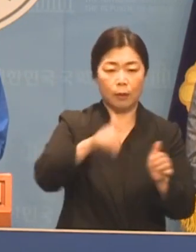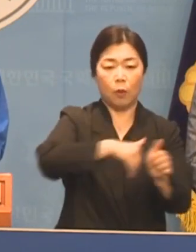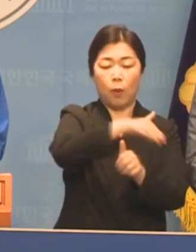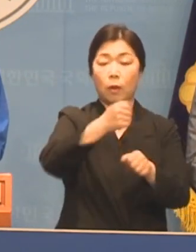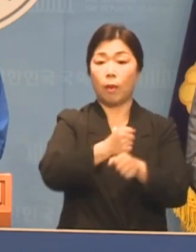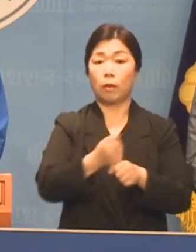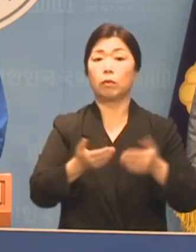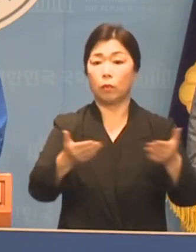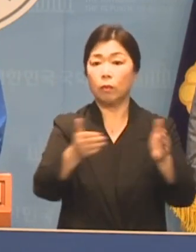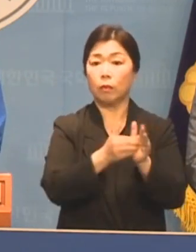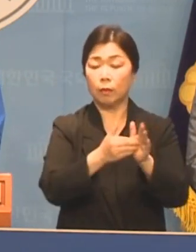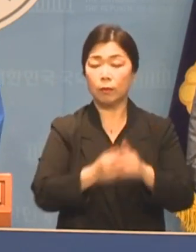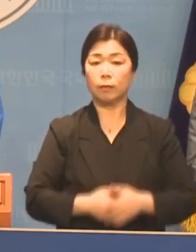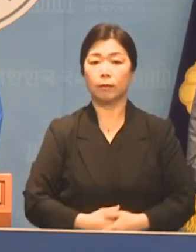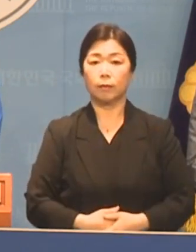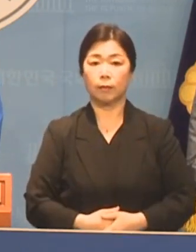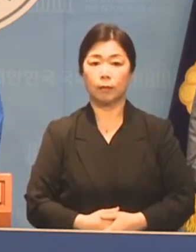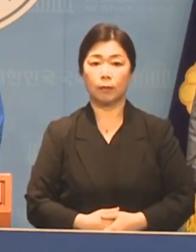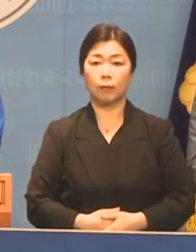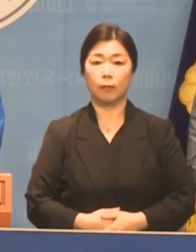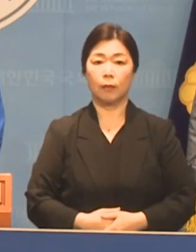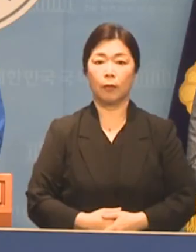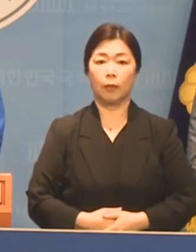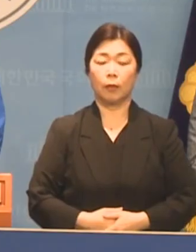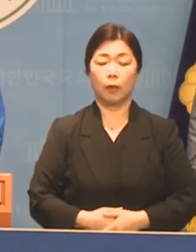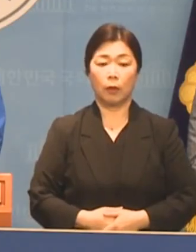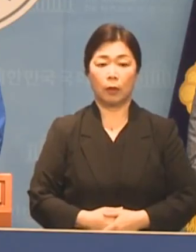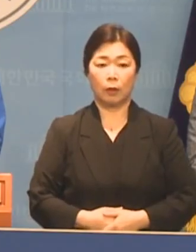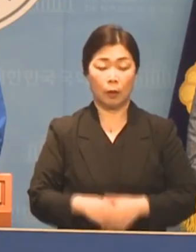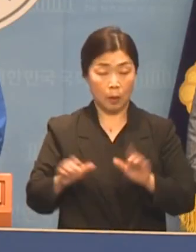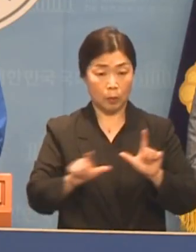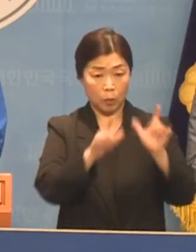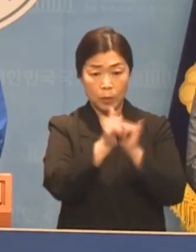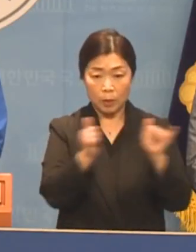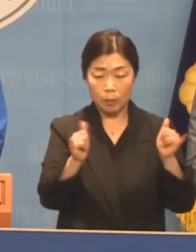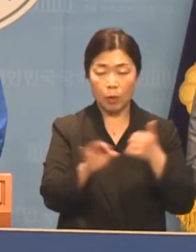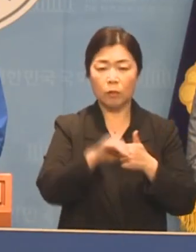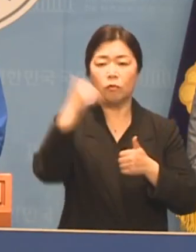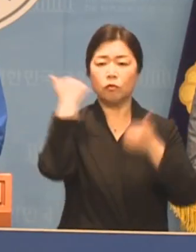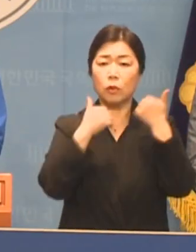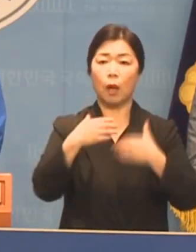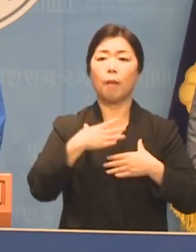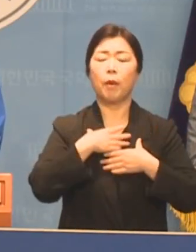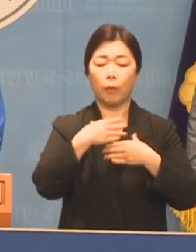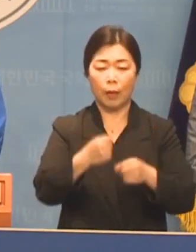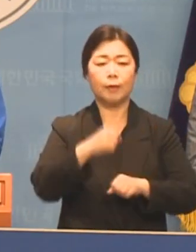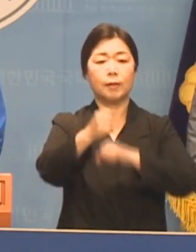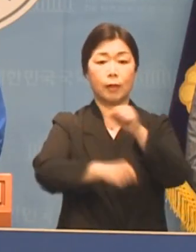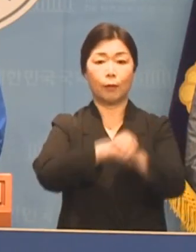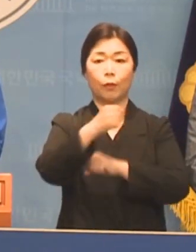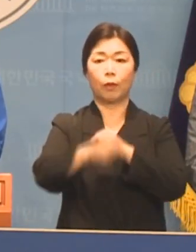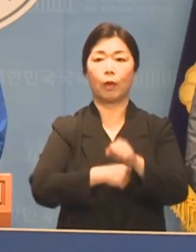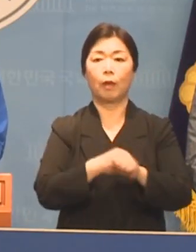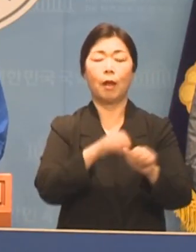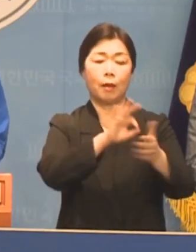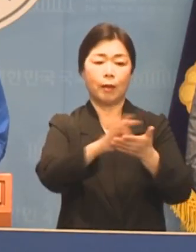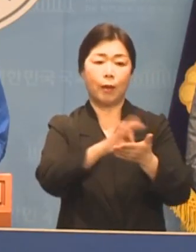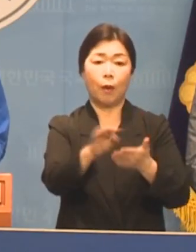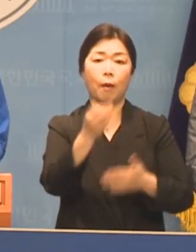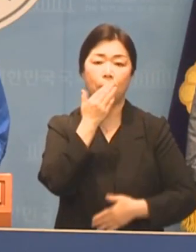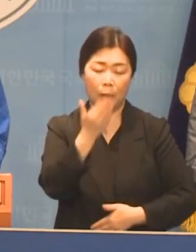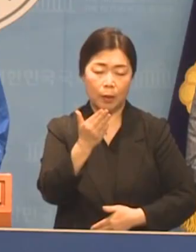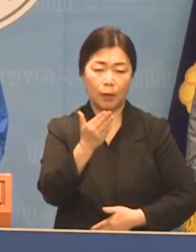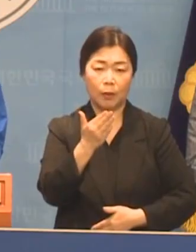환경을 조성하였을 뿐만 아니라 도민이라면 누구나 편안하고 자유롭게 이용할 수